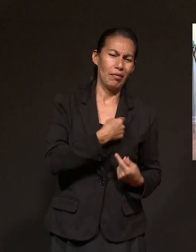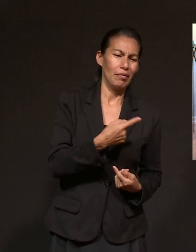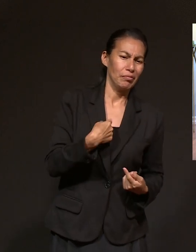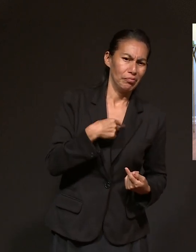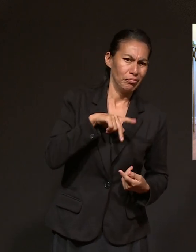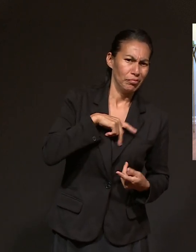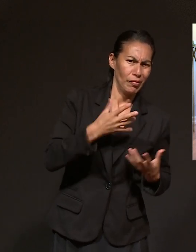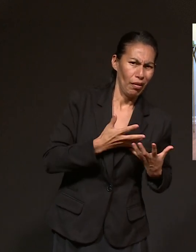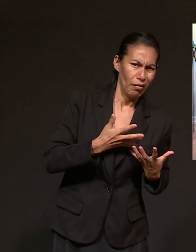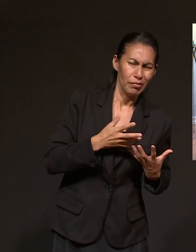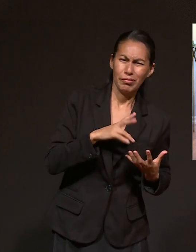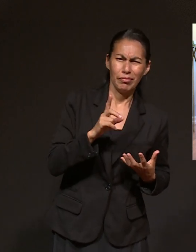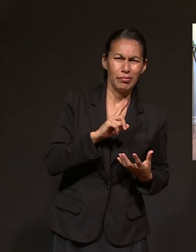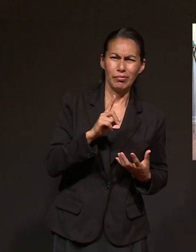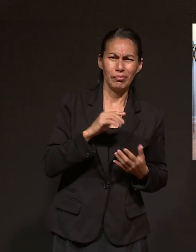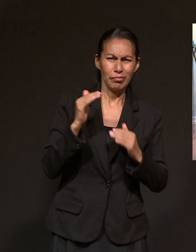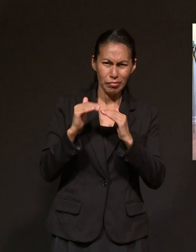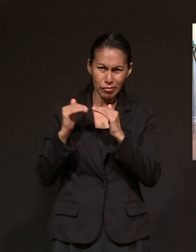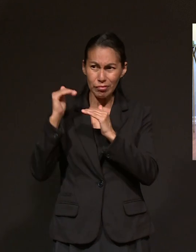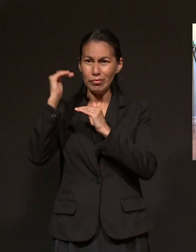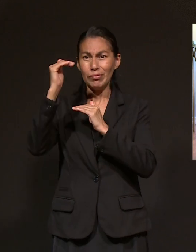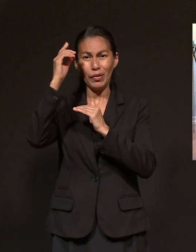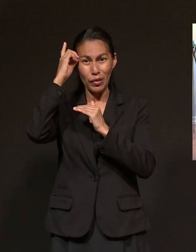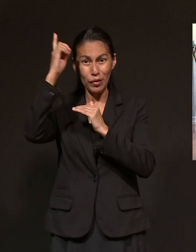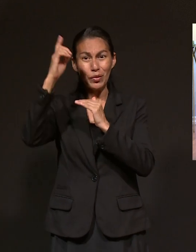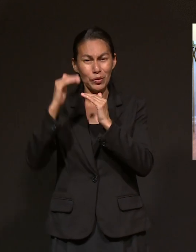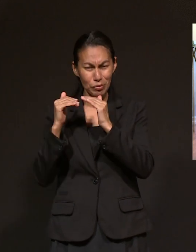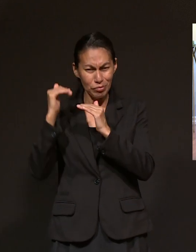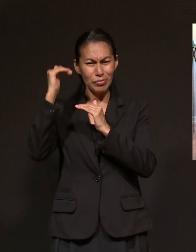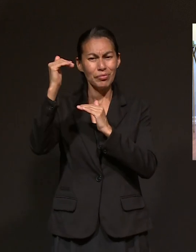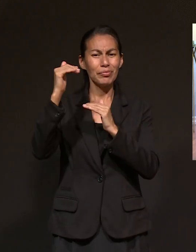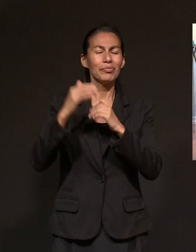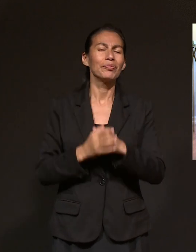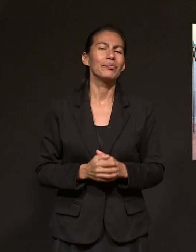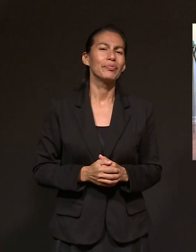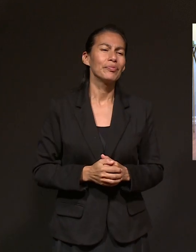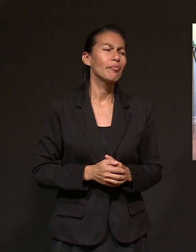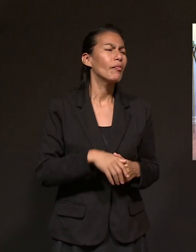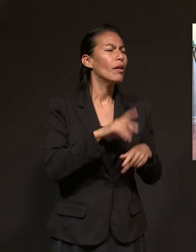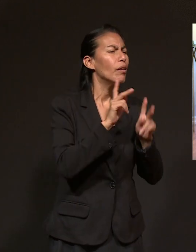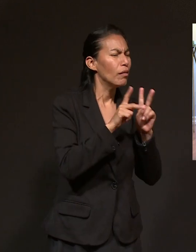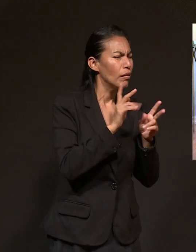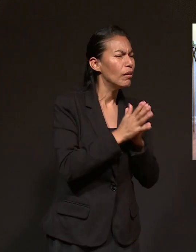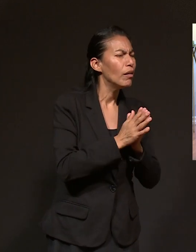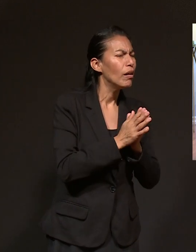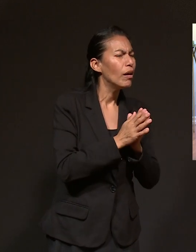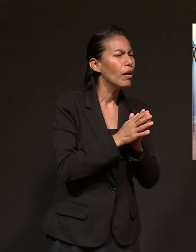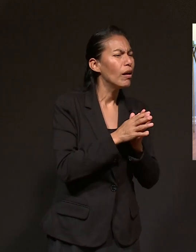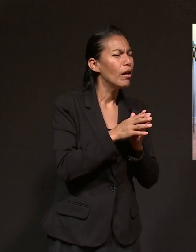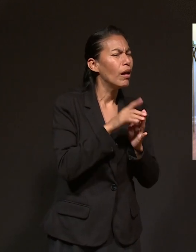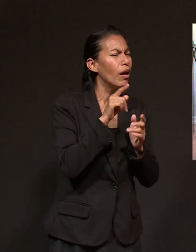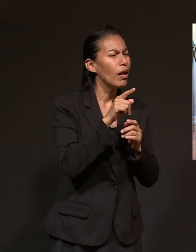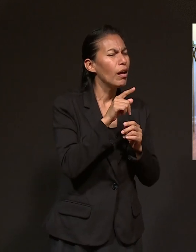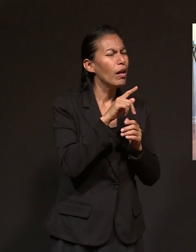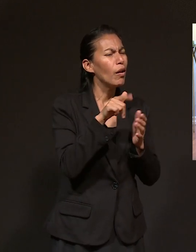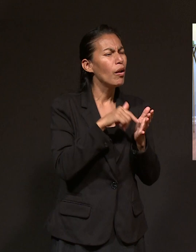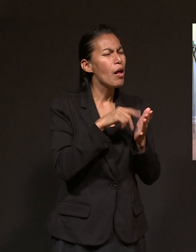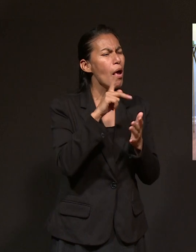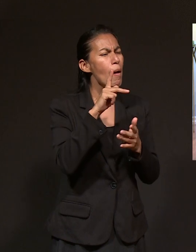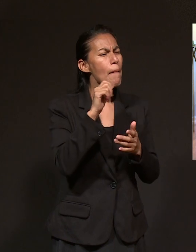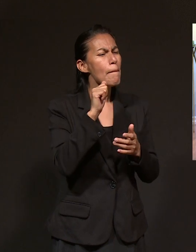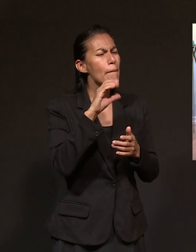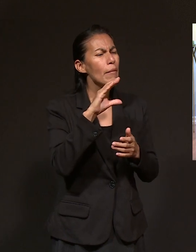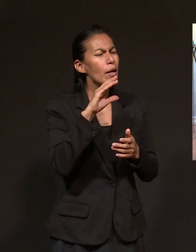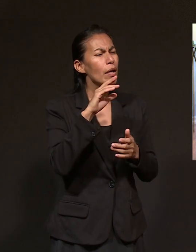Amén. Allá en Pachuca, algo pasó. ¿Qué pasó ahí con la Sí. La verdad, yo llegué a